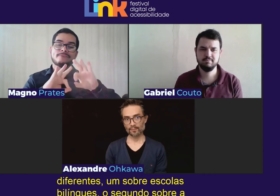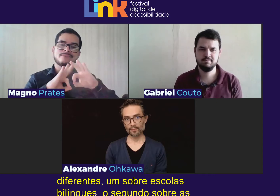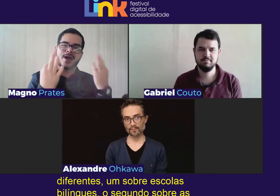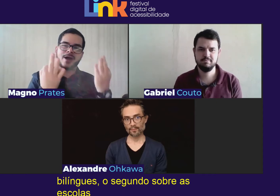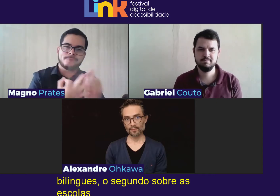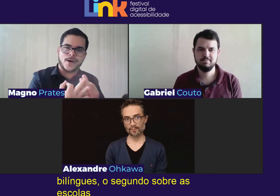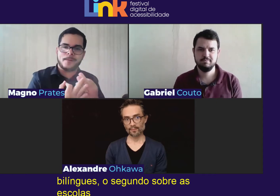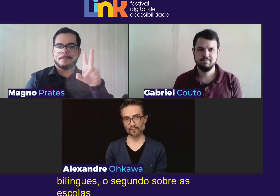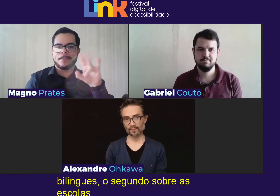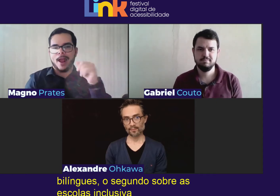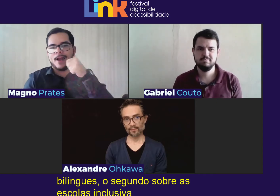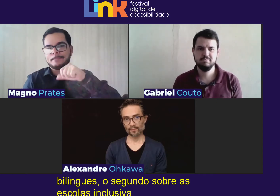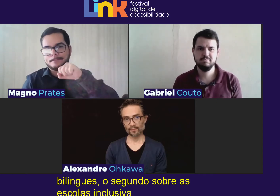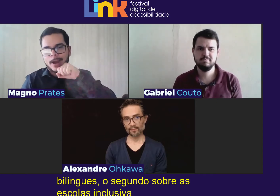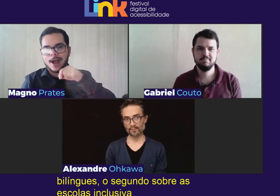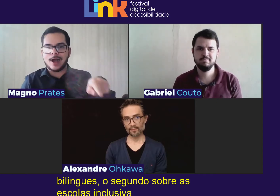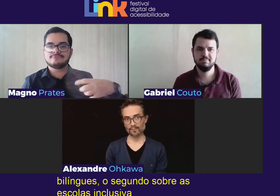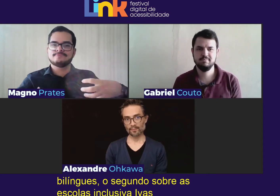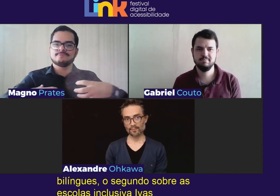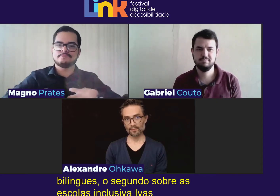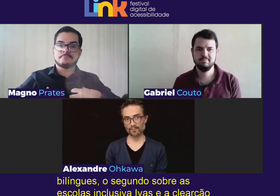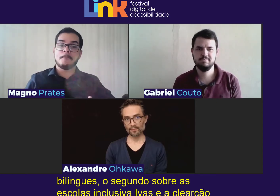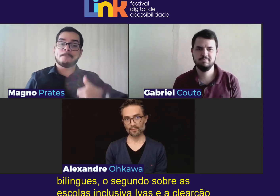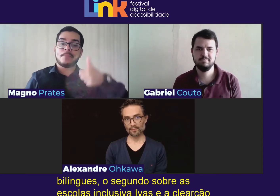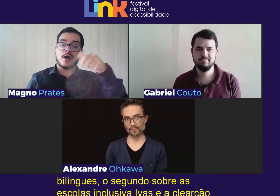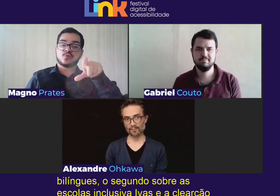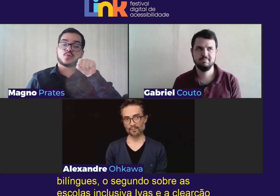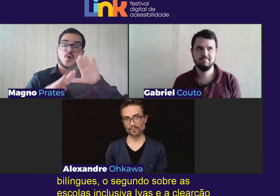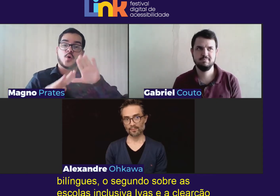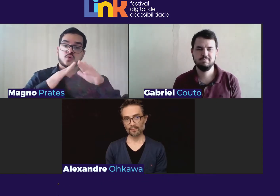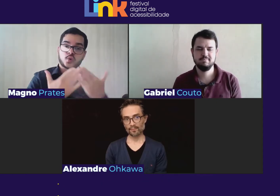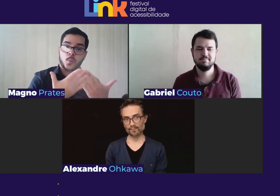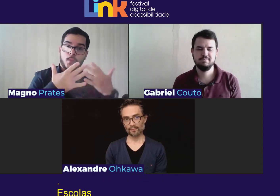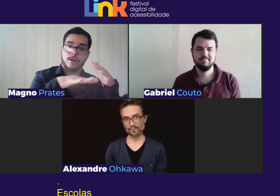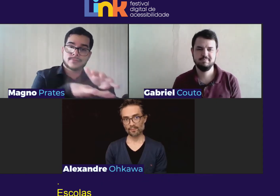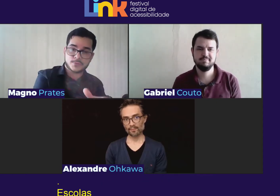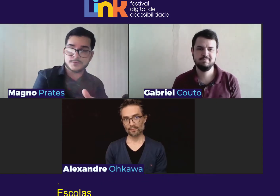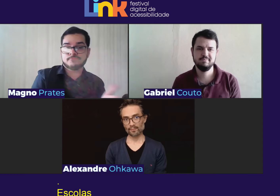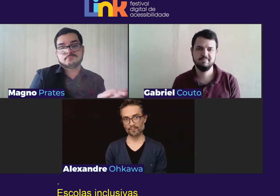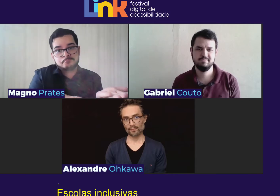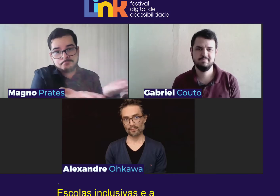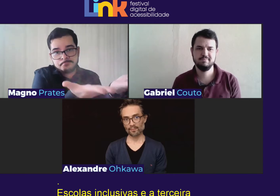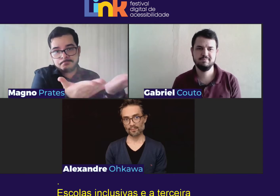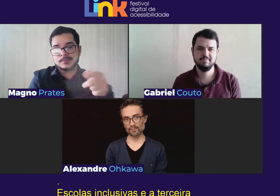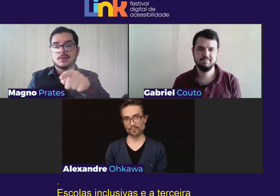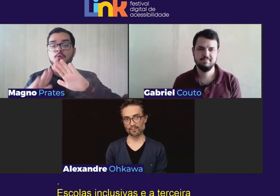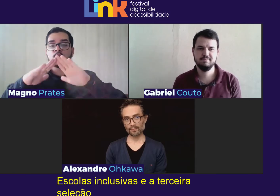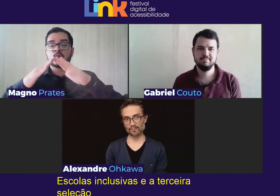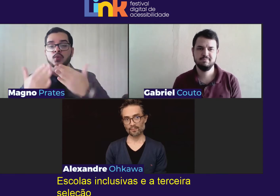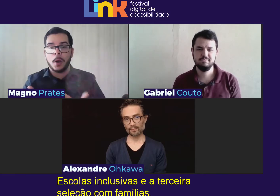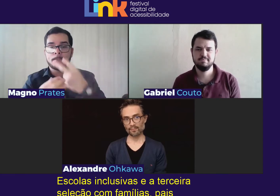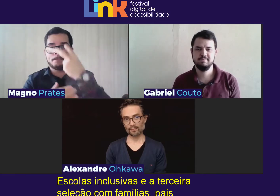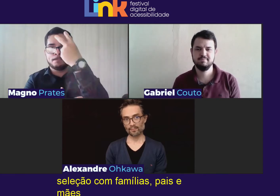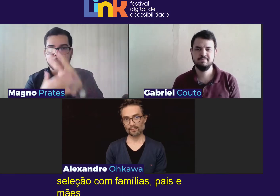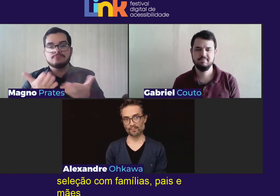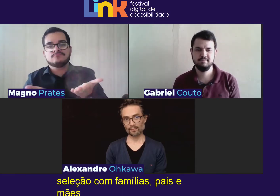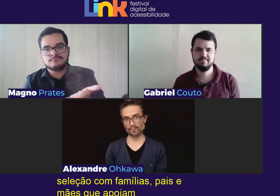uma seleção com famílias, pais e mães, que apoiam no processo de ensino da escola. Falando sobre